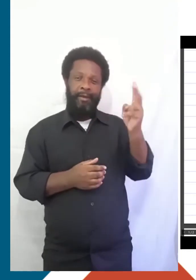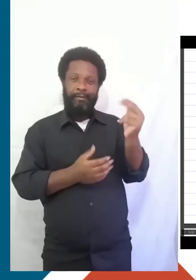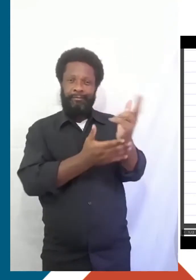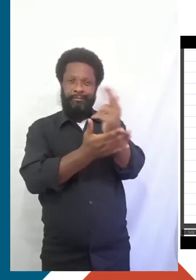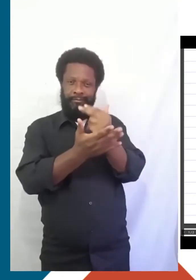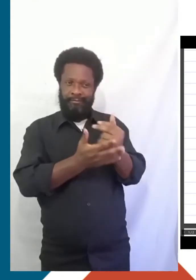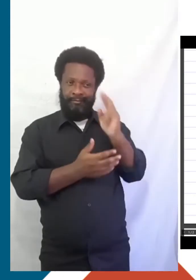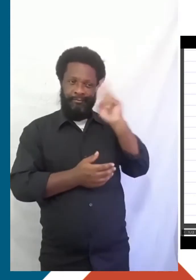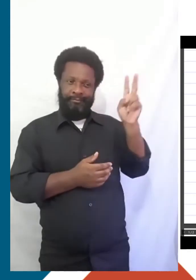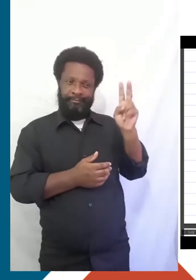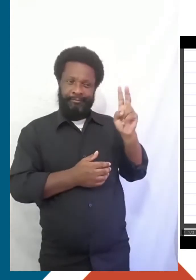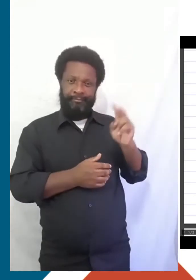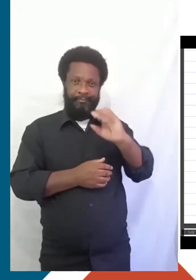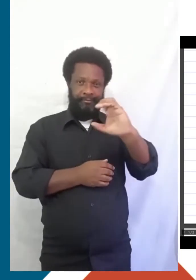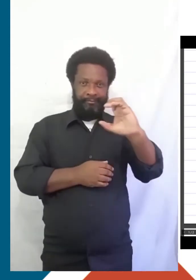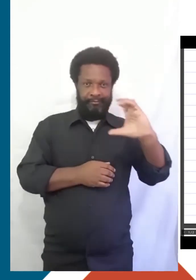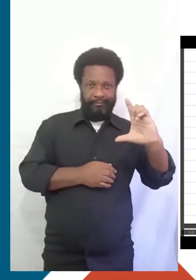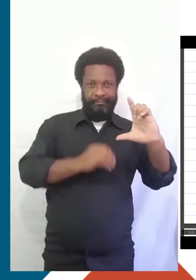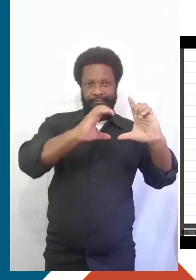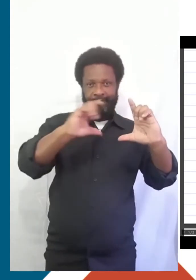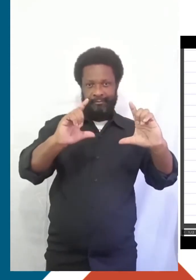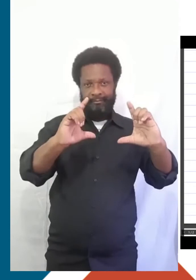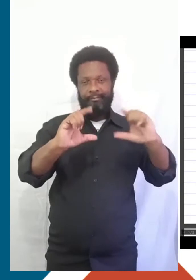ficando mais ou menos assim a nuvem eletrônica.